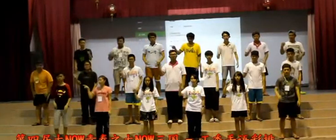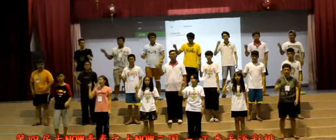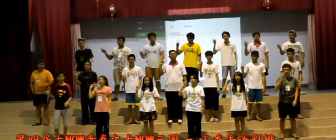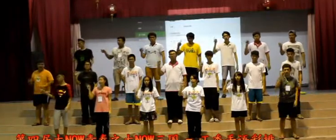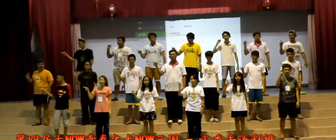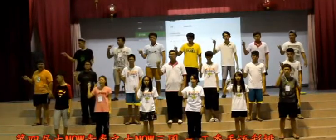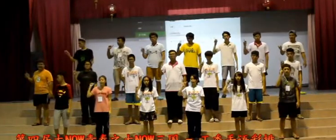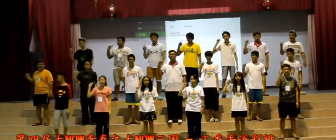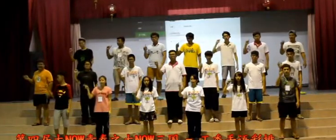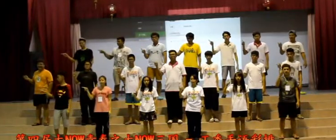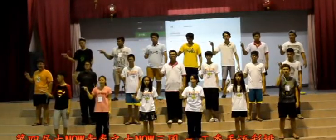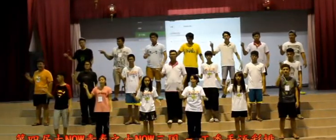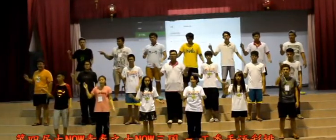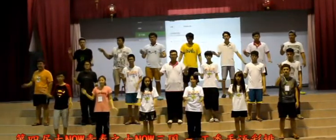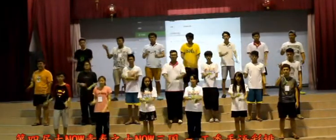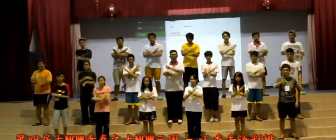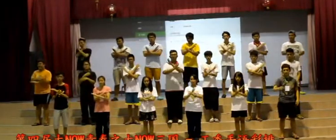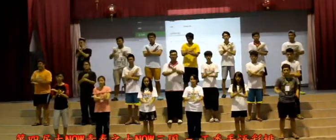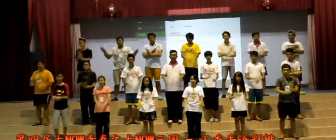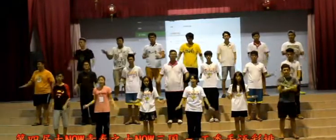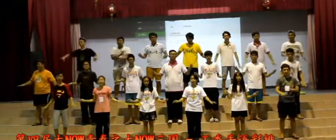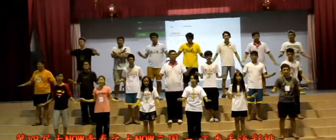我跌倒不应放弃。